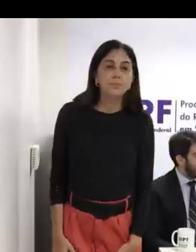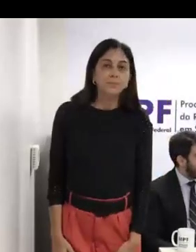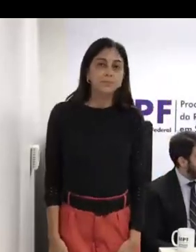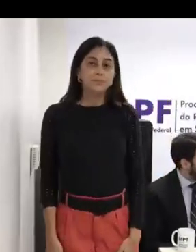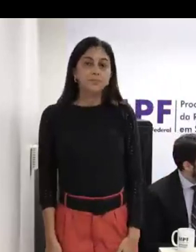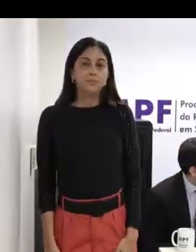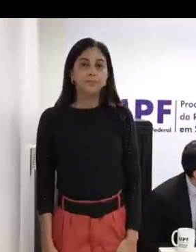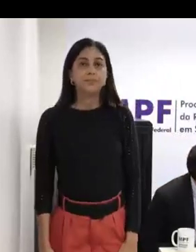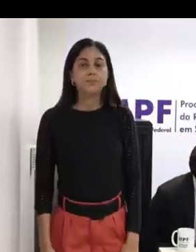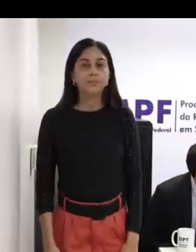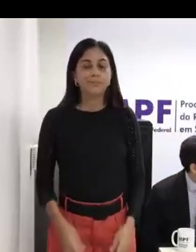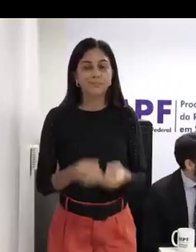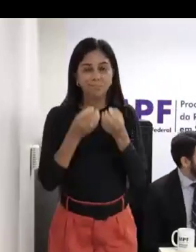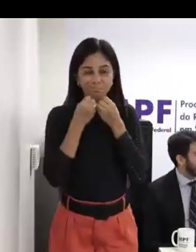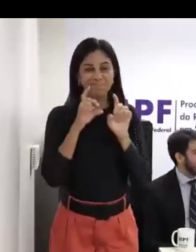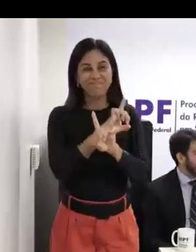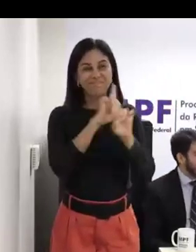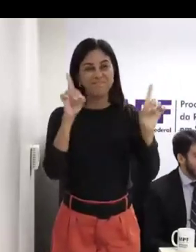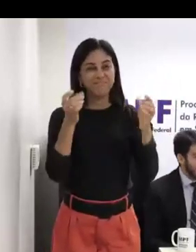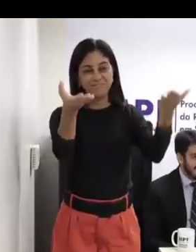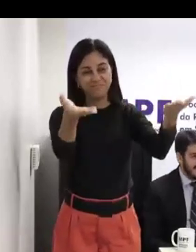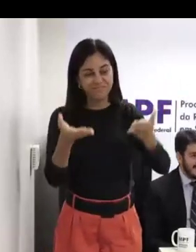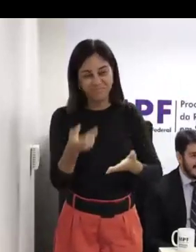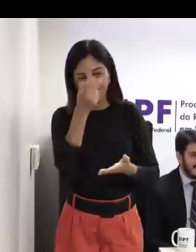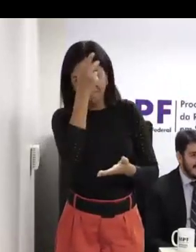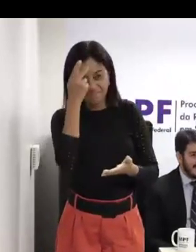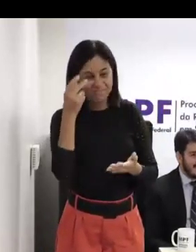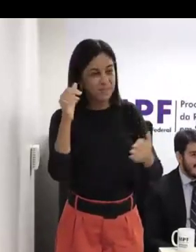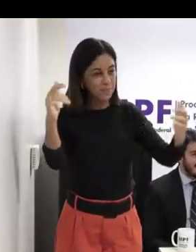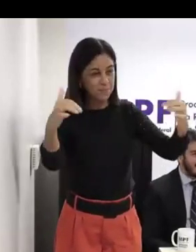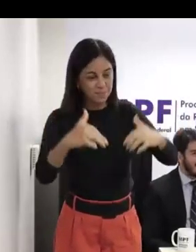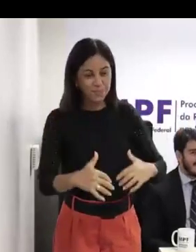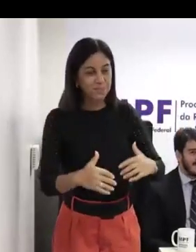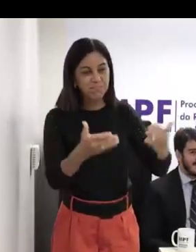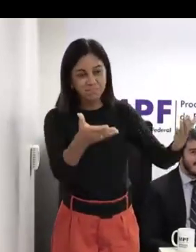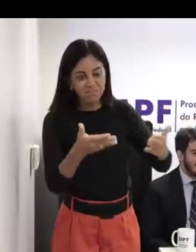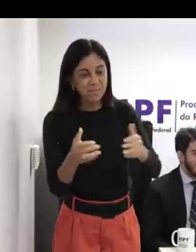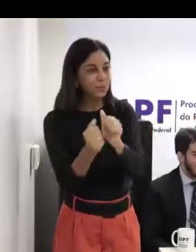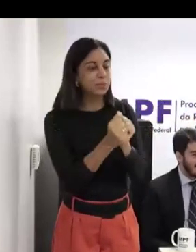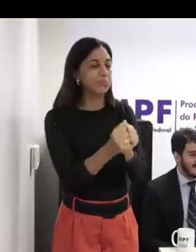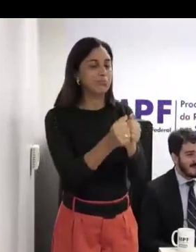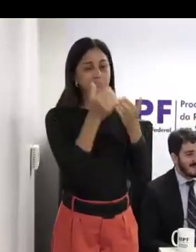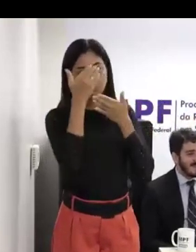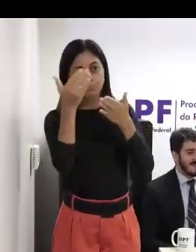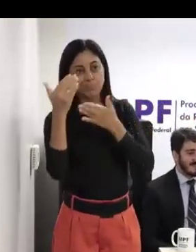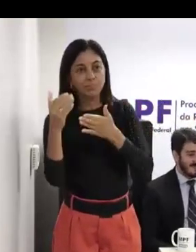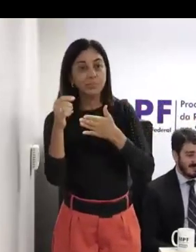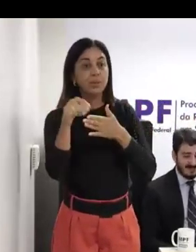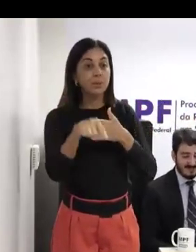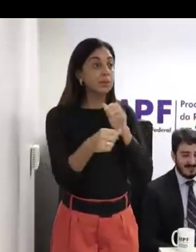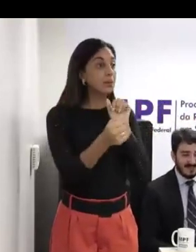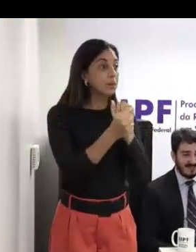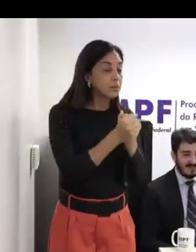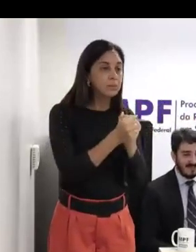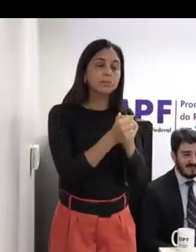obrigada Bom dia a todas as pessoas que nos acompanham aqui presencialmente e também as que